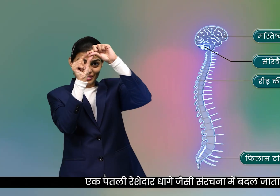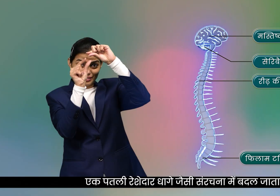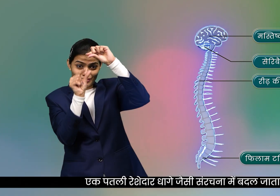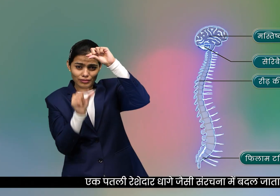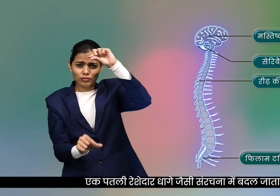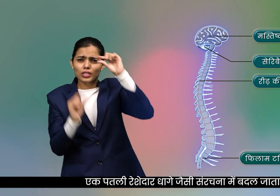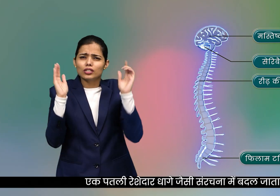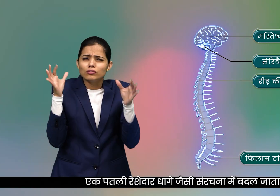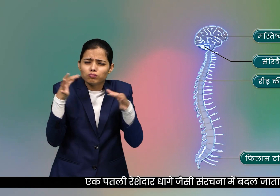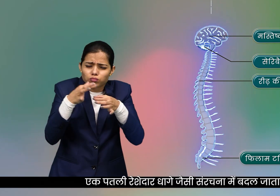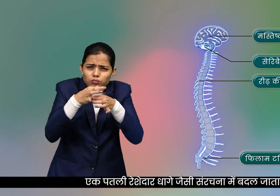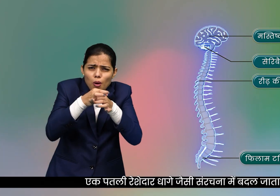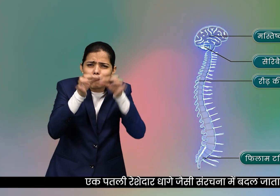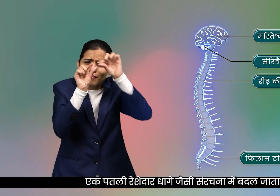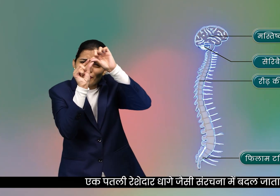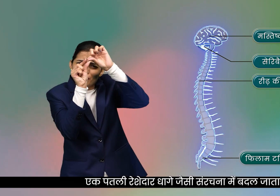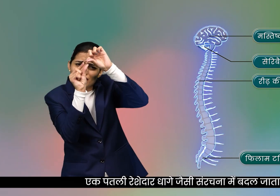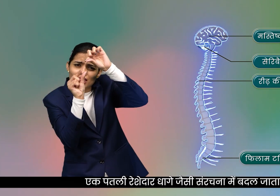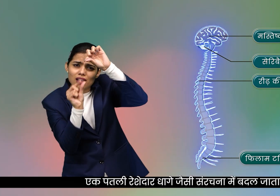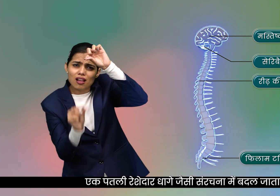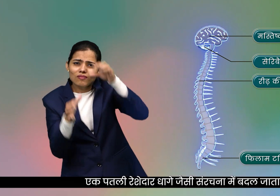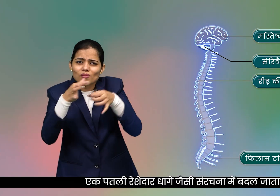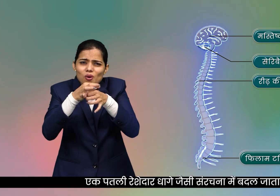बदल जाता है,